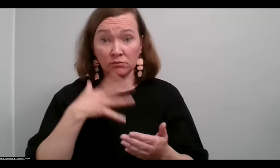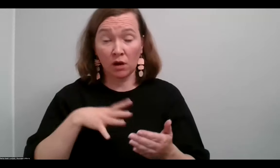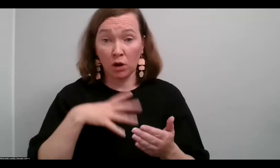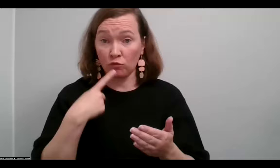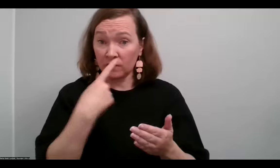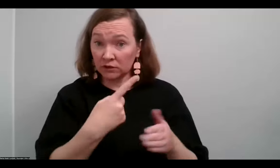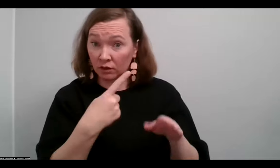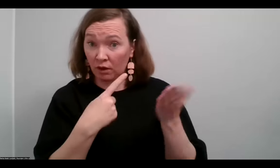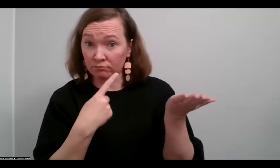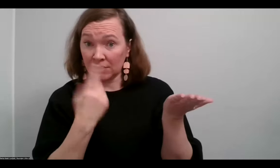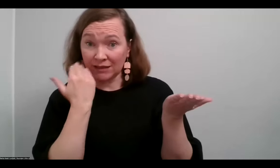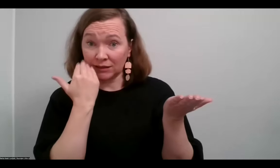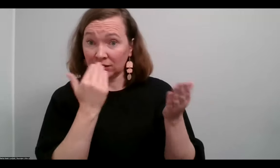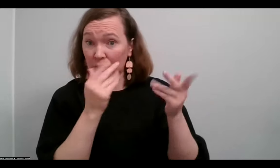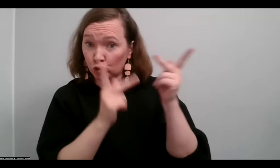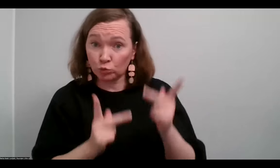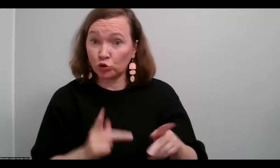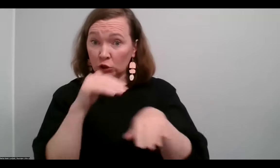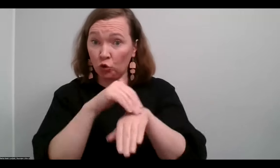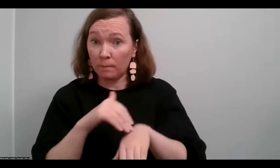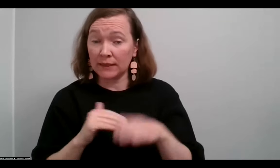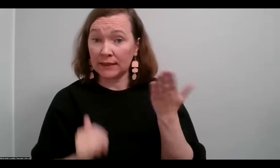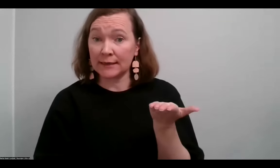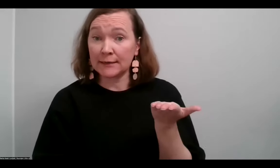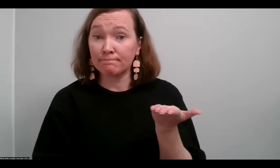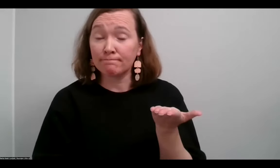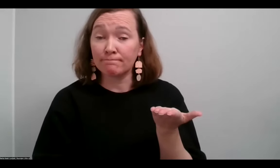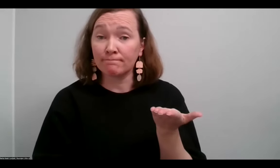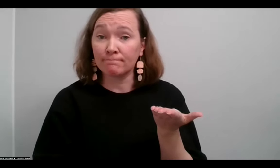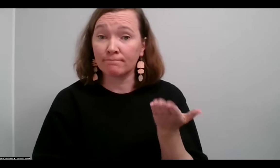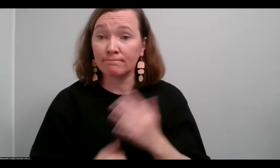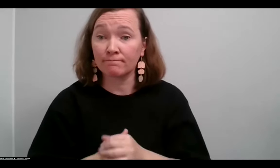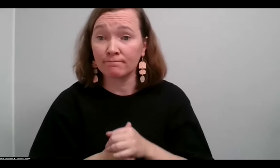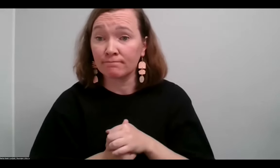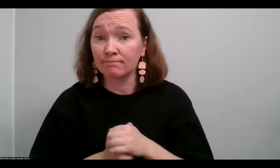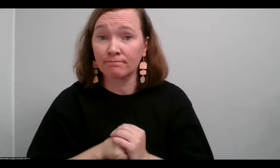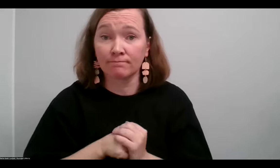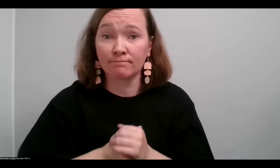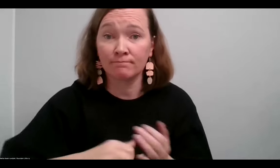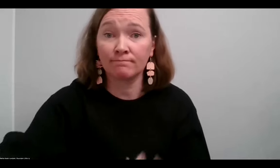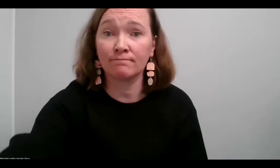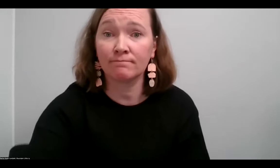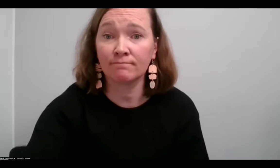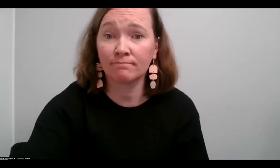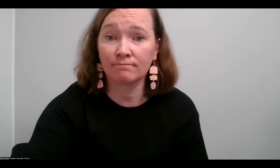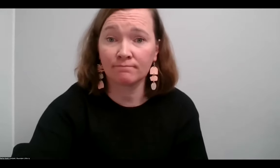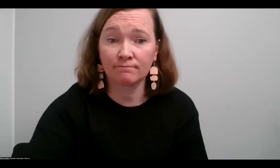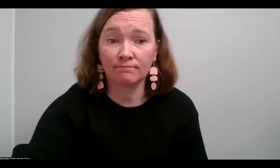Kiitos. Tuomas, haluatko vastata tähän äskeiseen tai näihin kysymyksiin ja kommentteihin